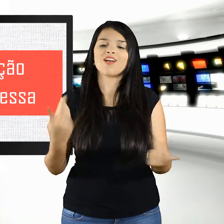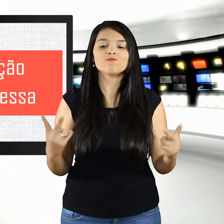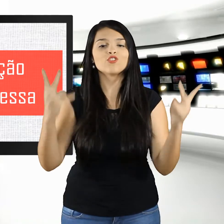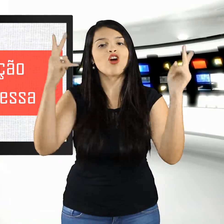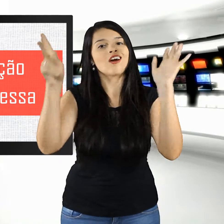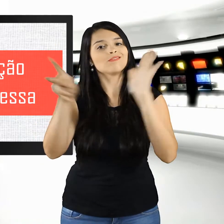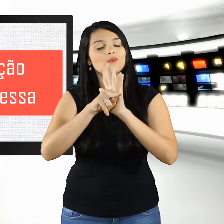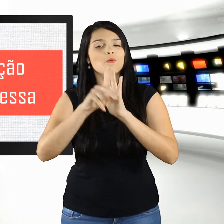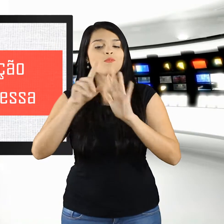surda organizada.